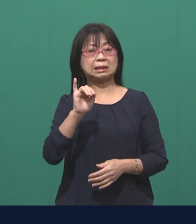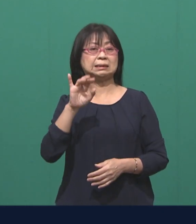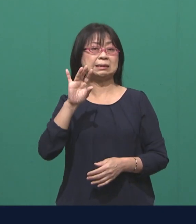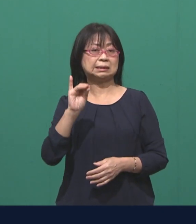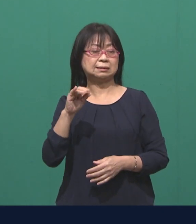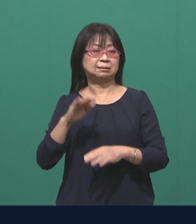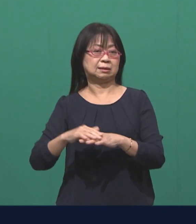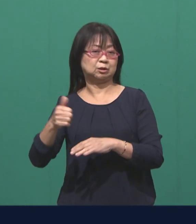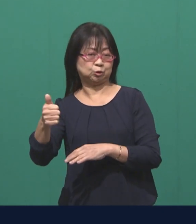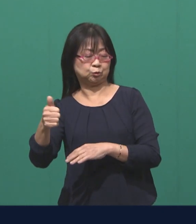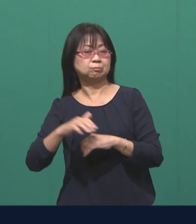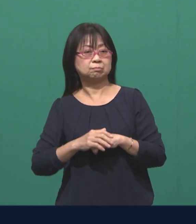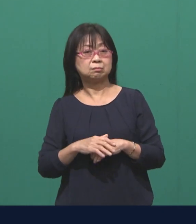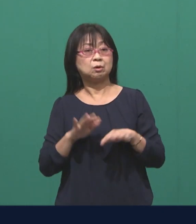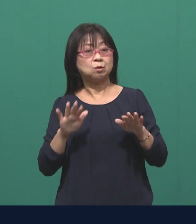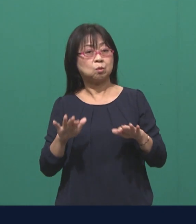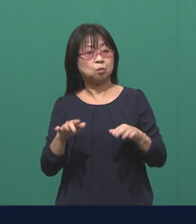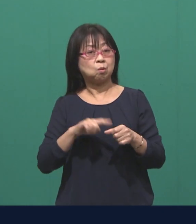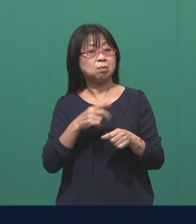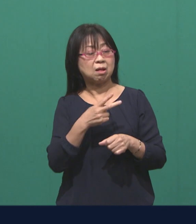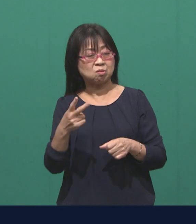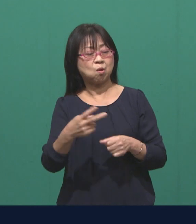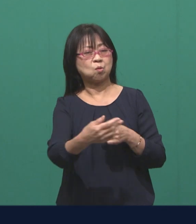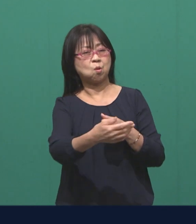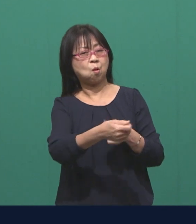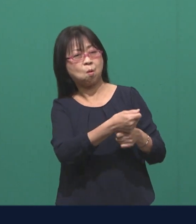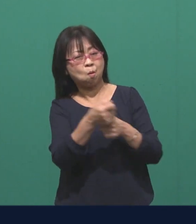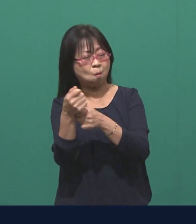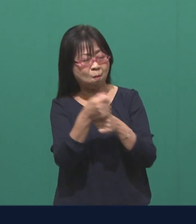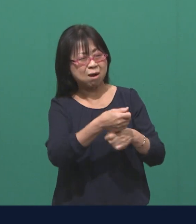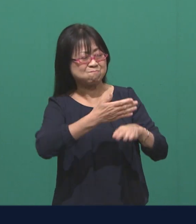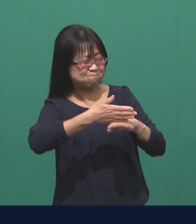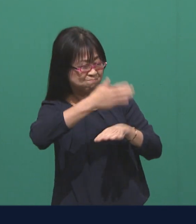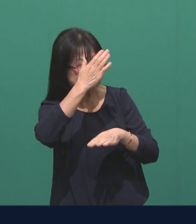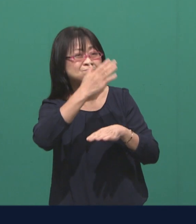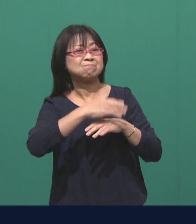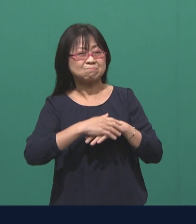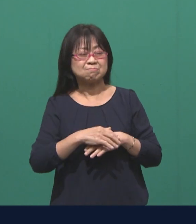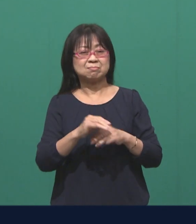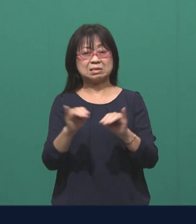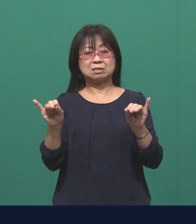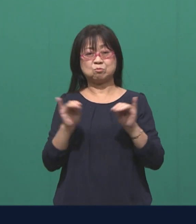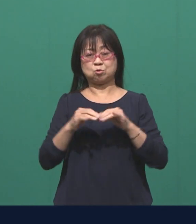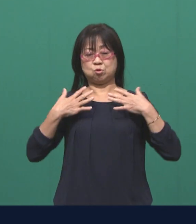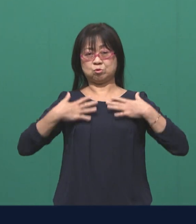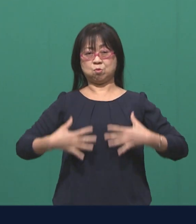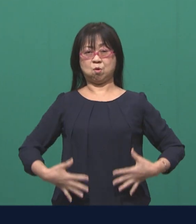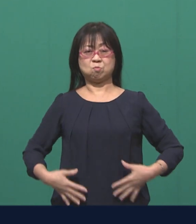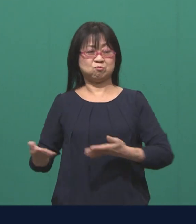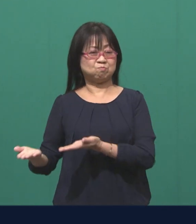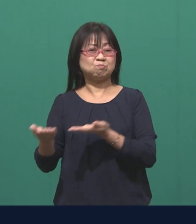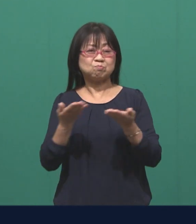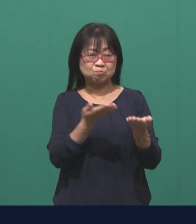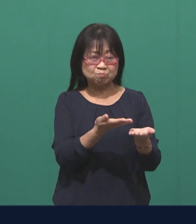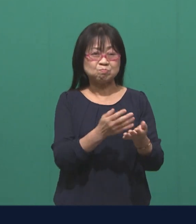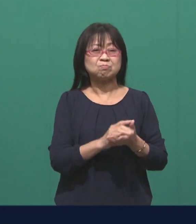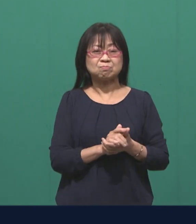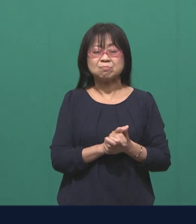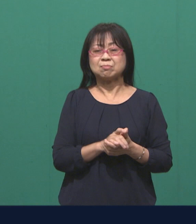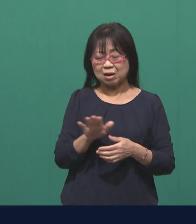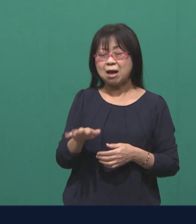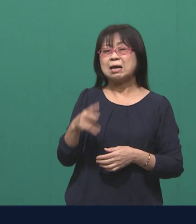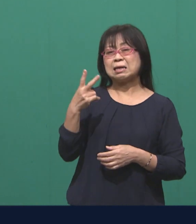また野本大地選手から今シーズンの応援への感謝としてチームのユニフォームが手渡されると